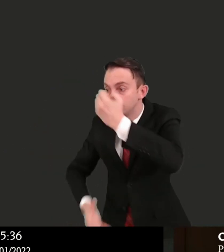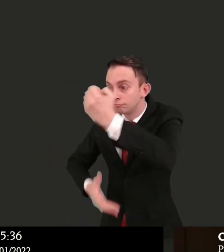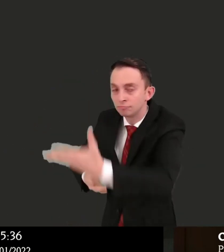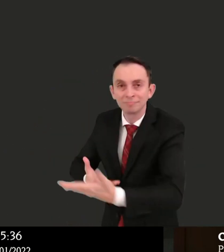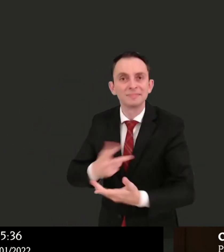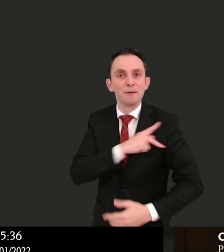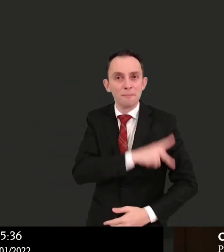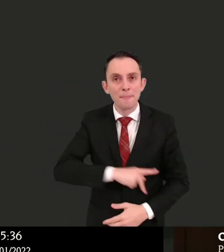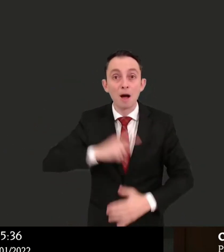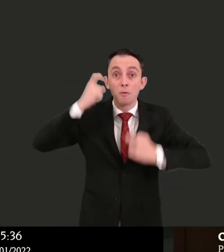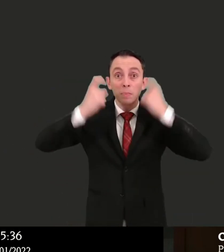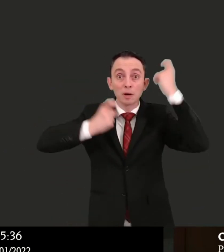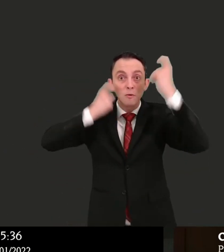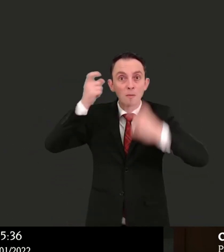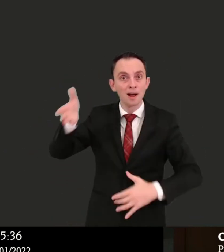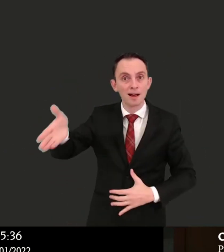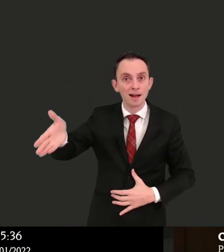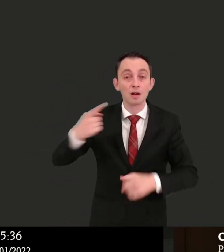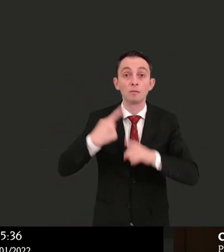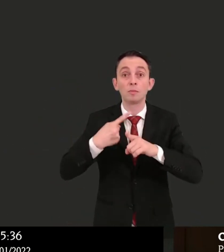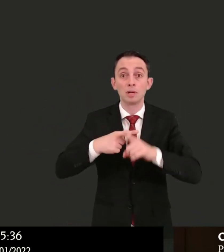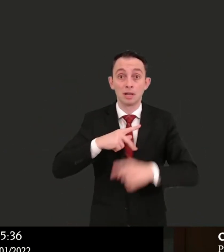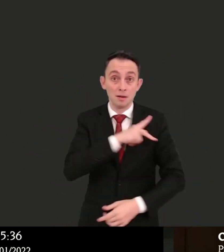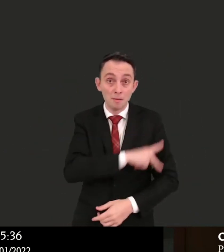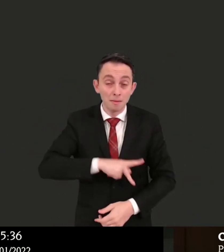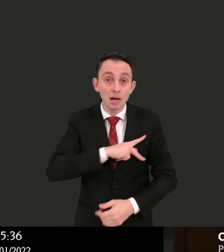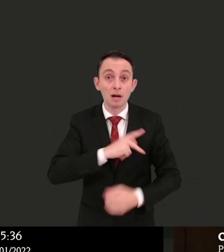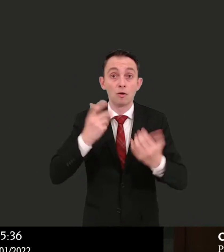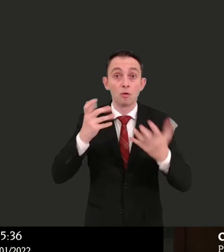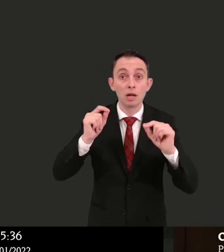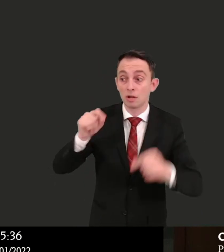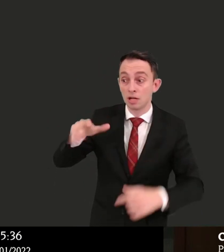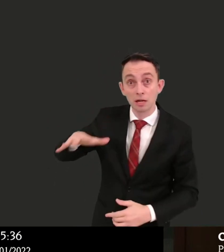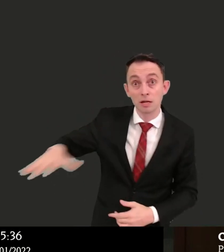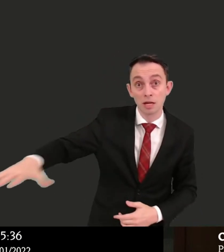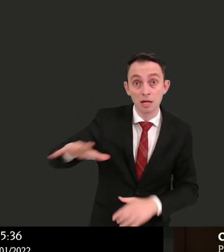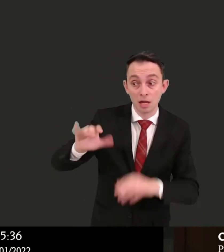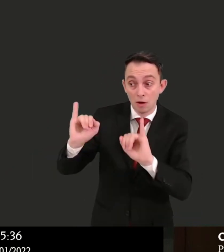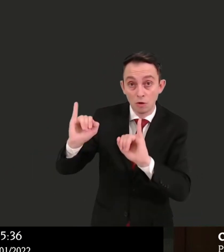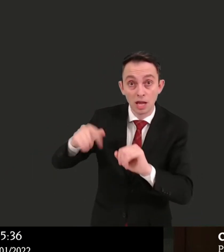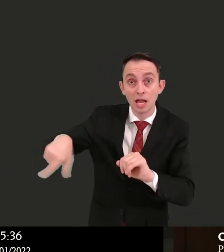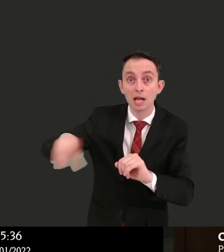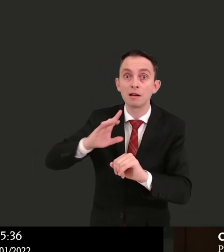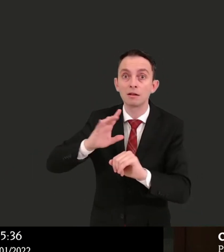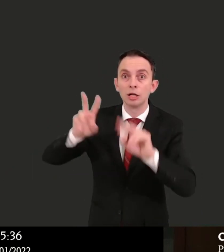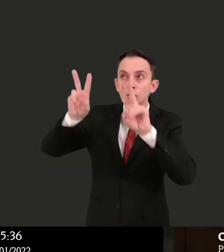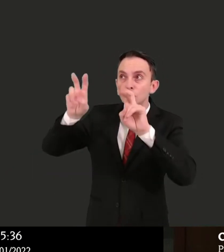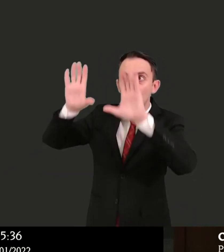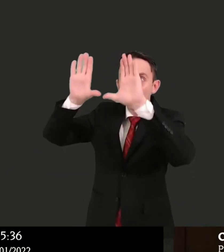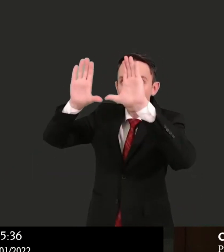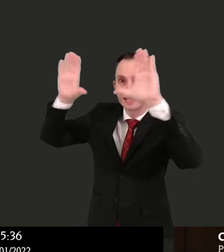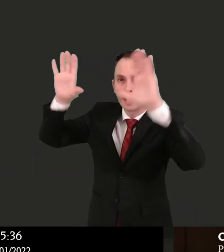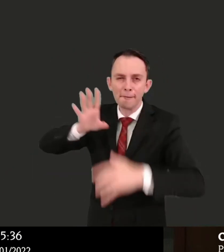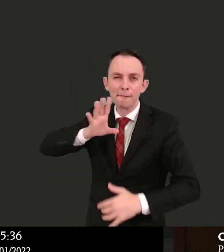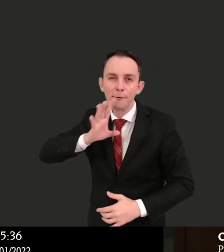Ele pedia que a igreja ficasse cheia do conhecimento da vontade divina em si mesmo.